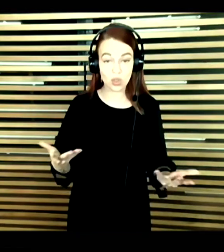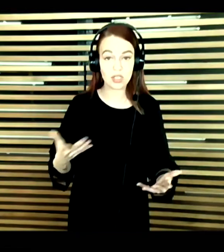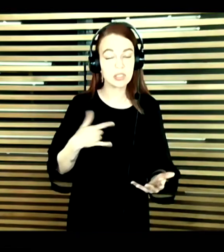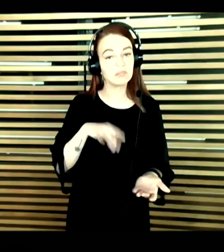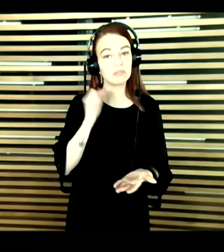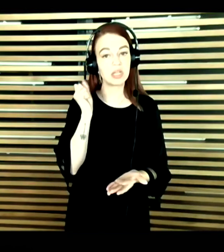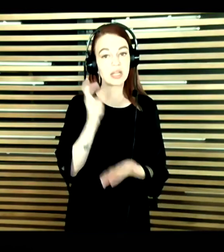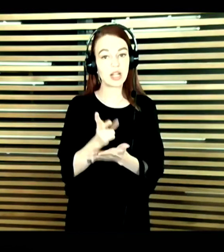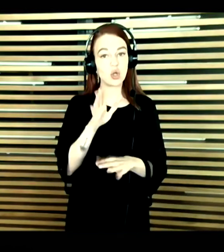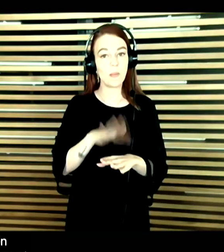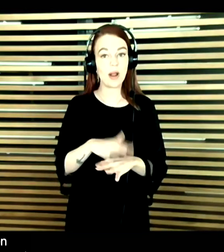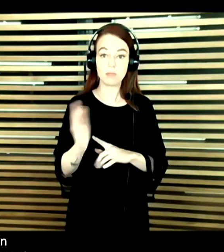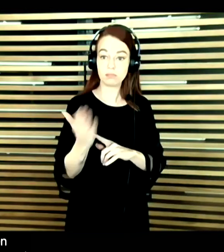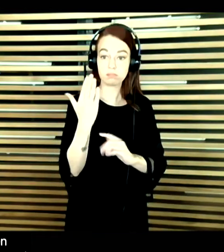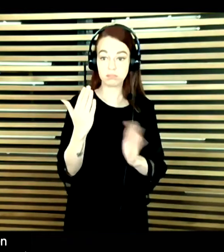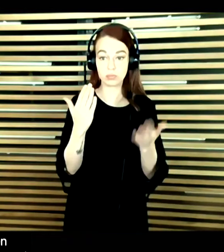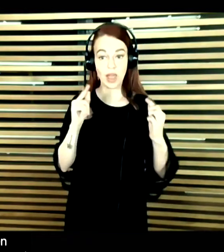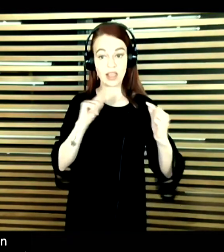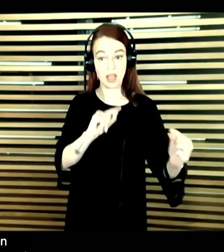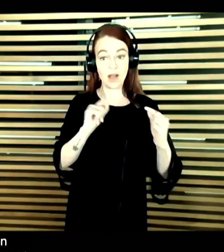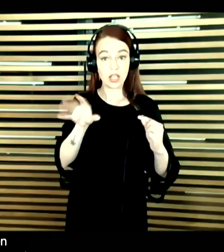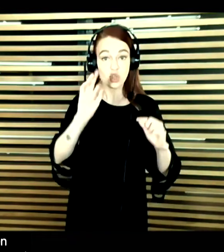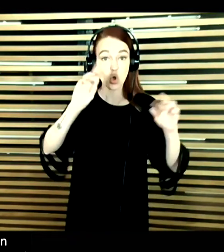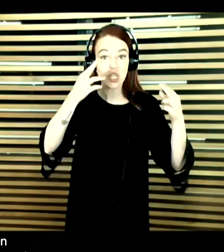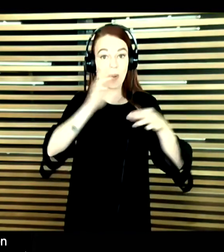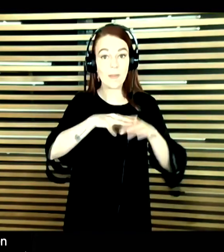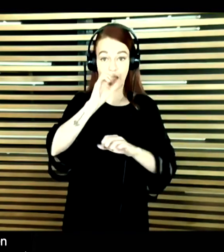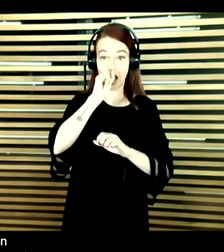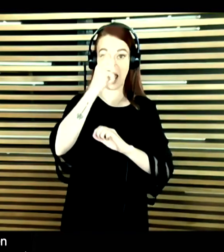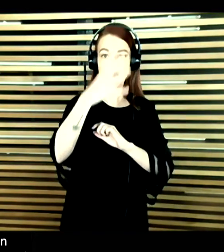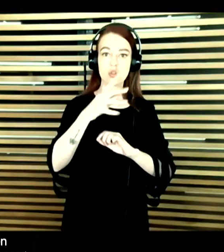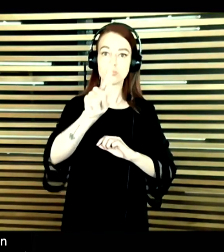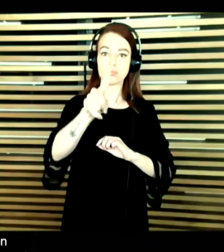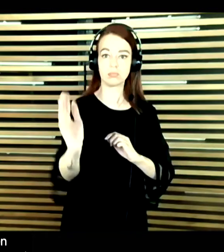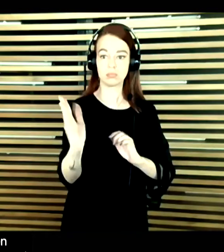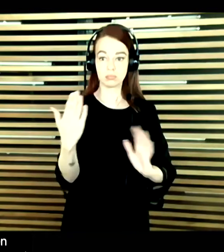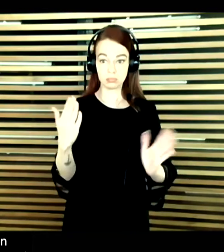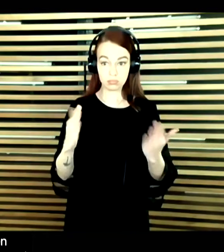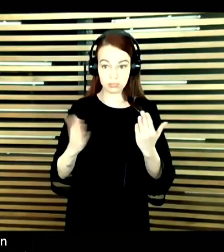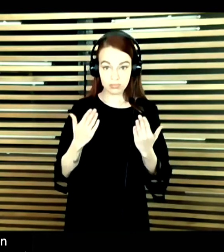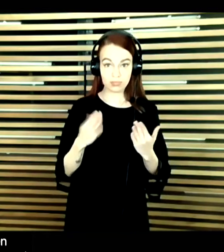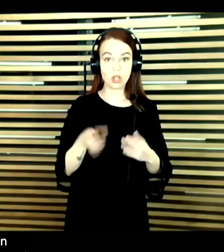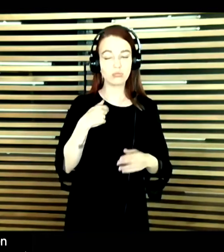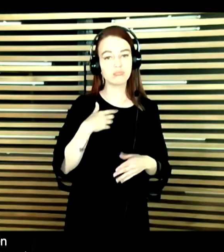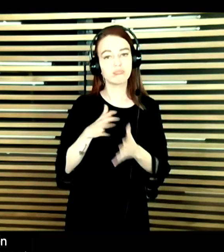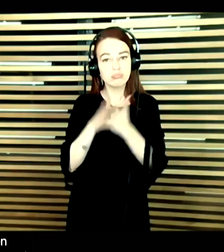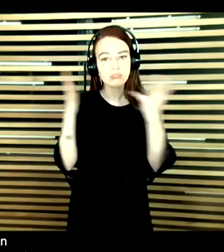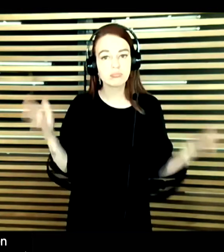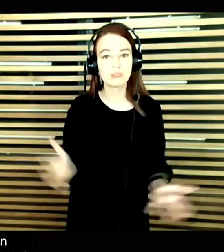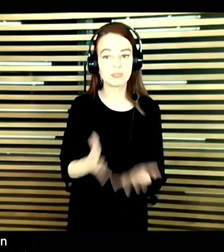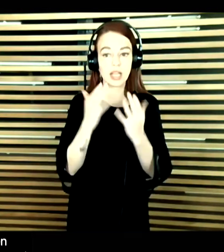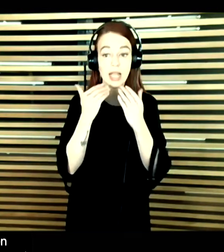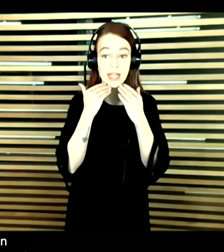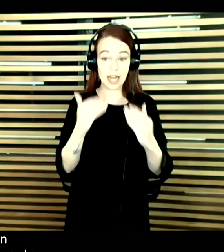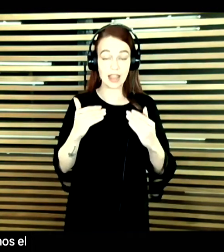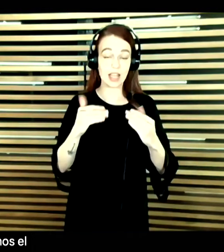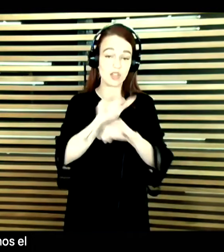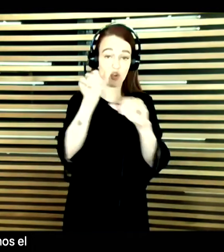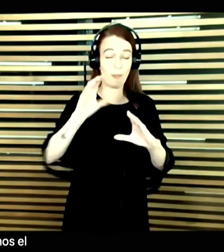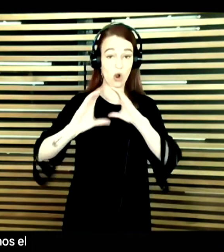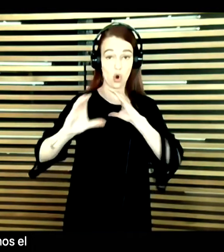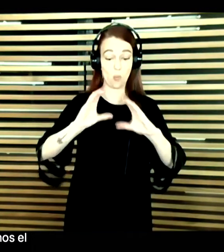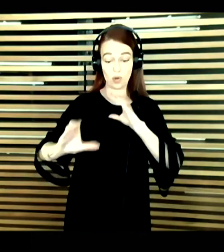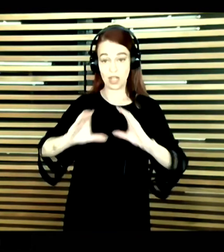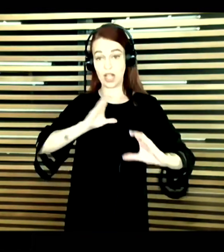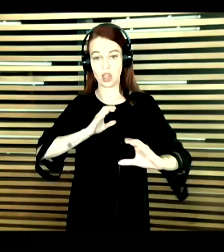nuevos debates y temas para futuras ediciones. Os animamos a que nos hagáis llegar a través de los canales de comunicación que